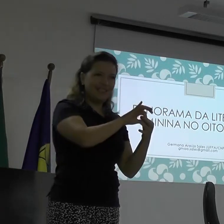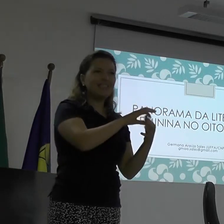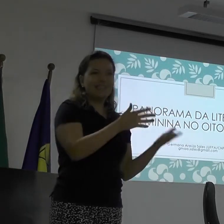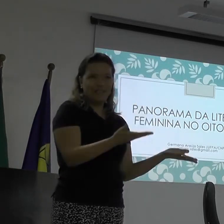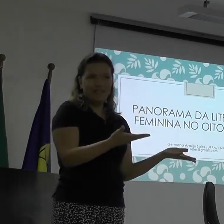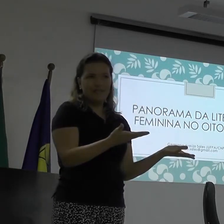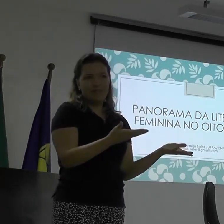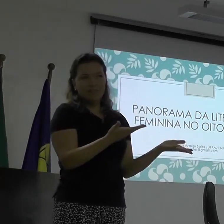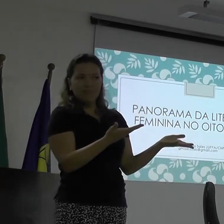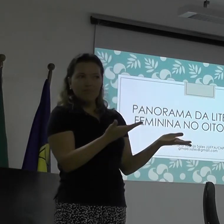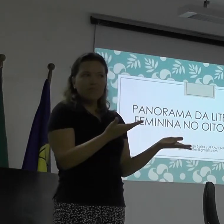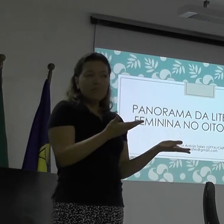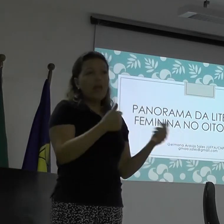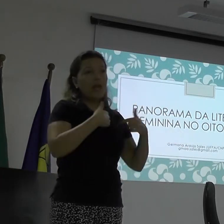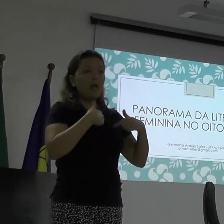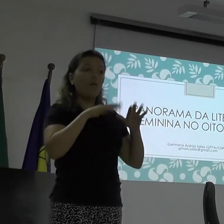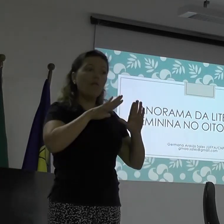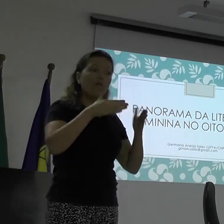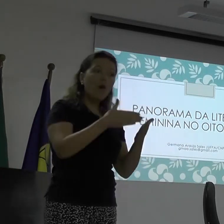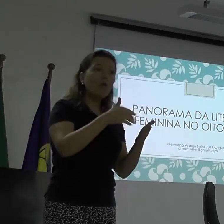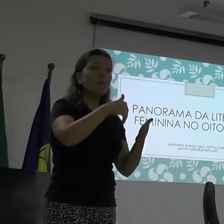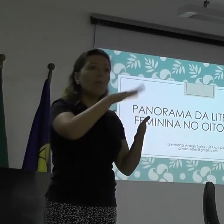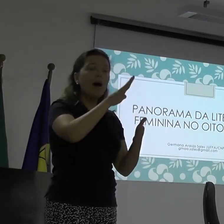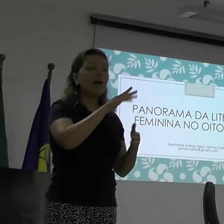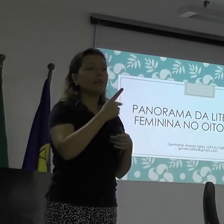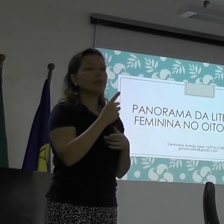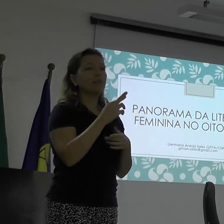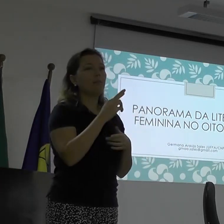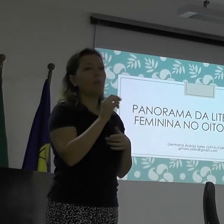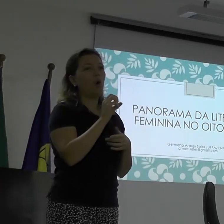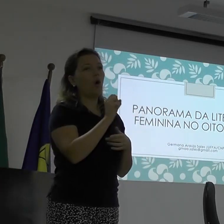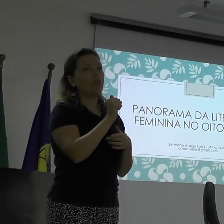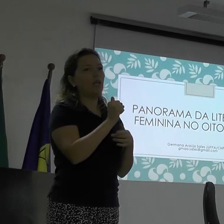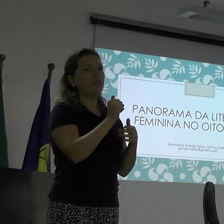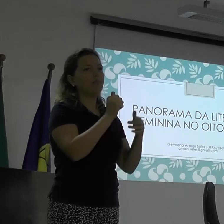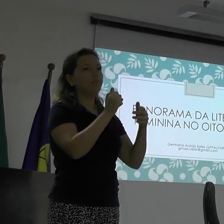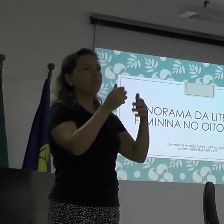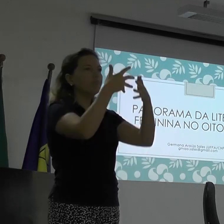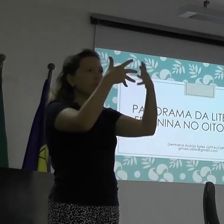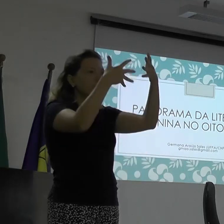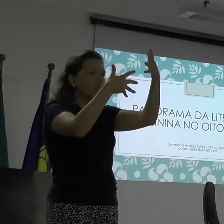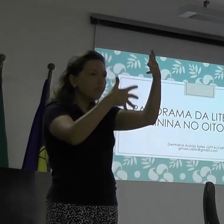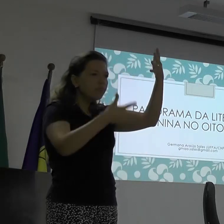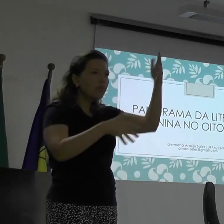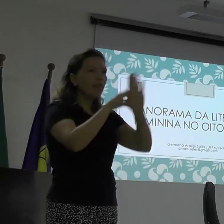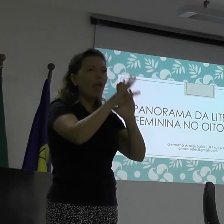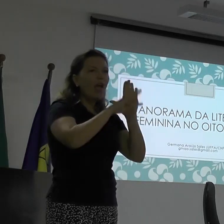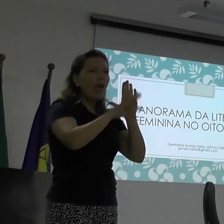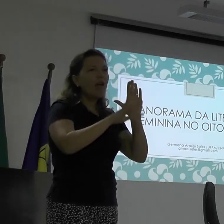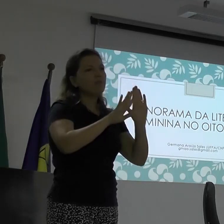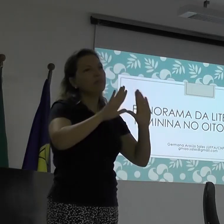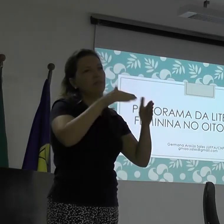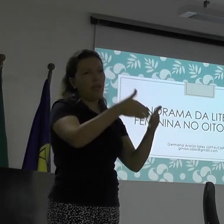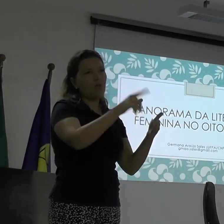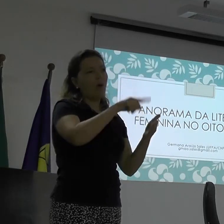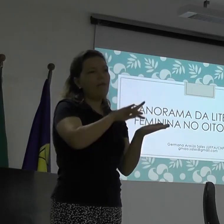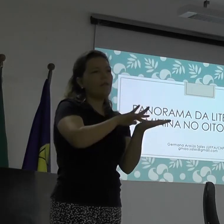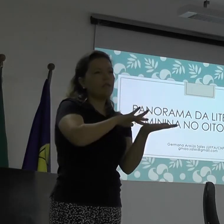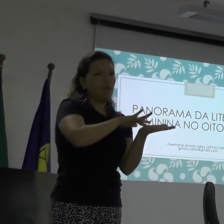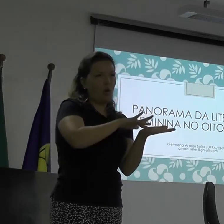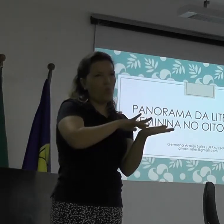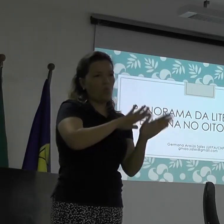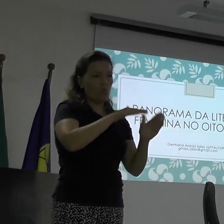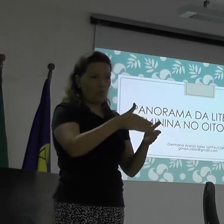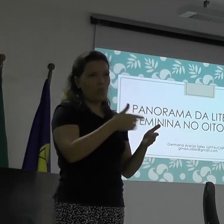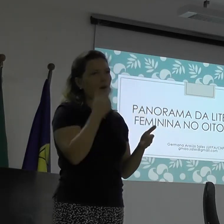é mais para a prosa, porque o meu interesse de pesquisa é a prosa de ficção. Eu